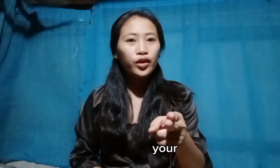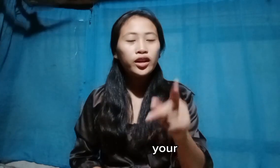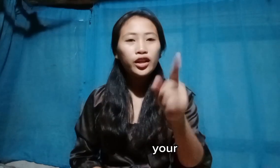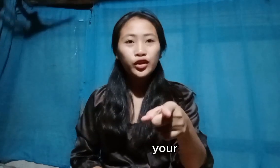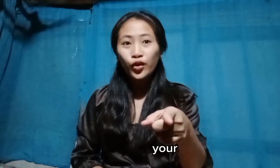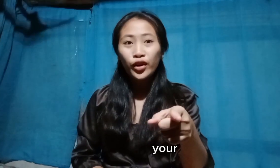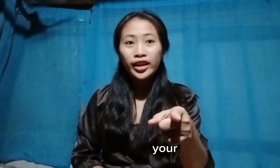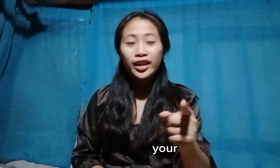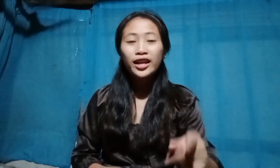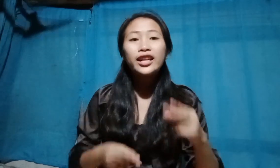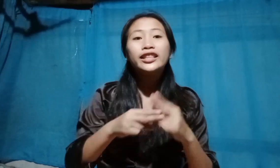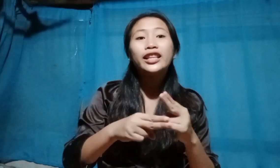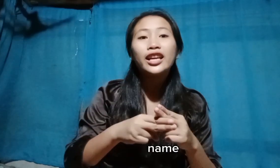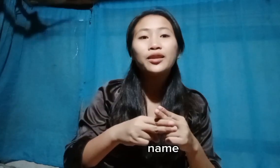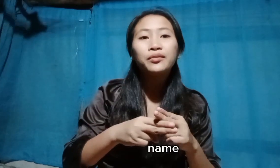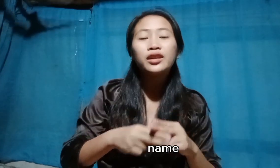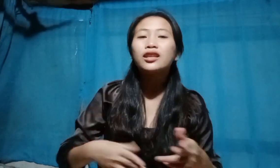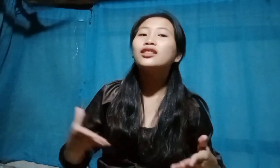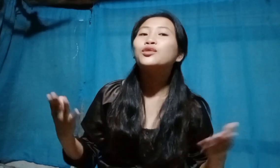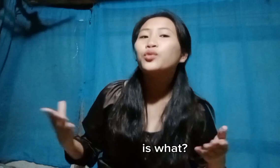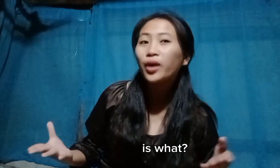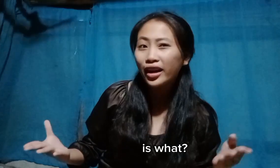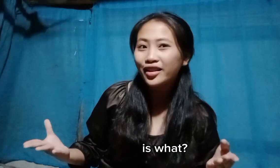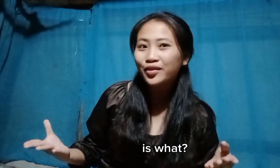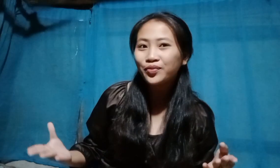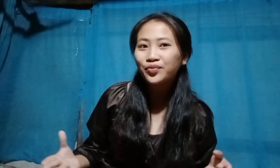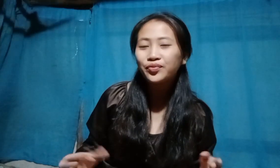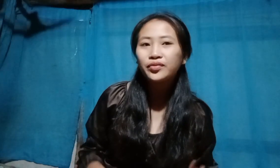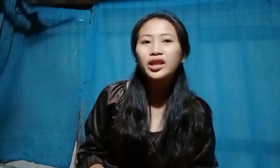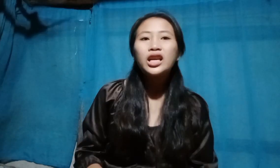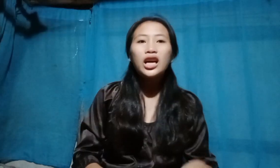Your name is what?